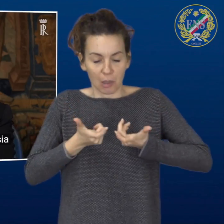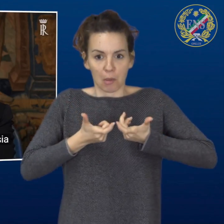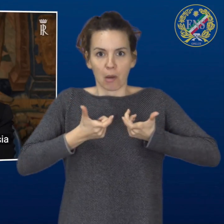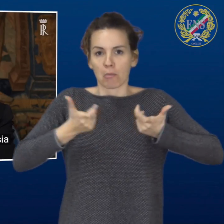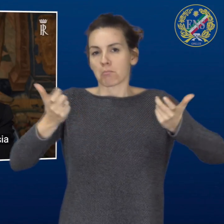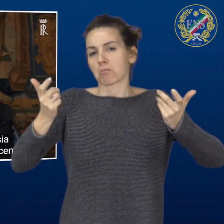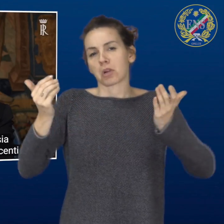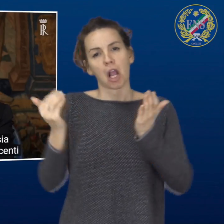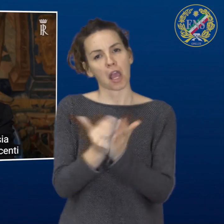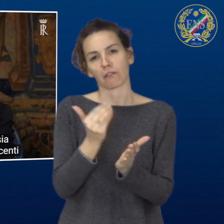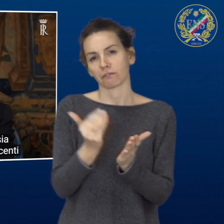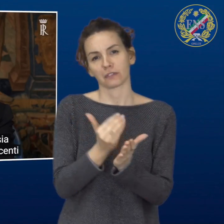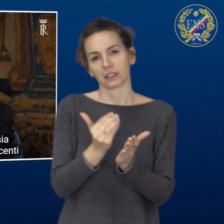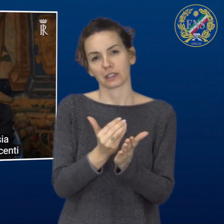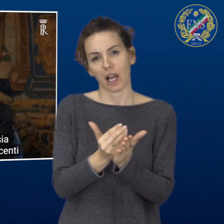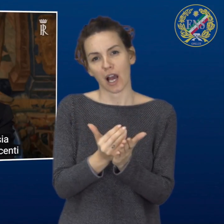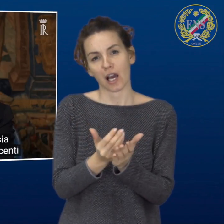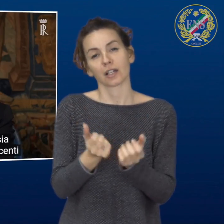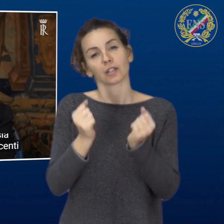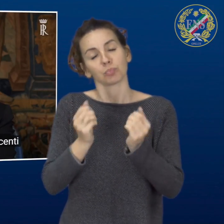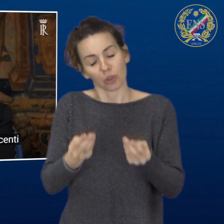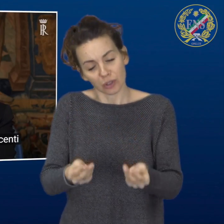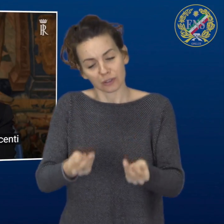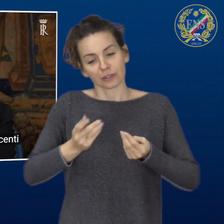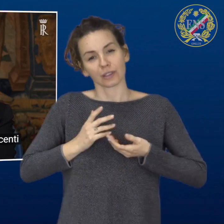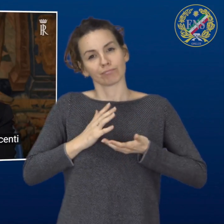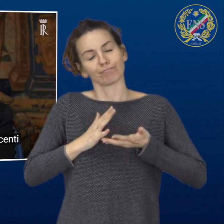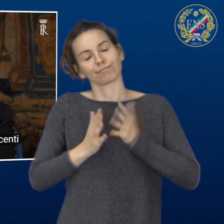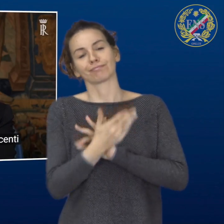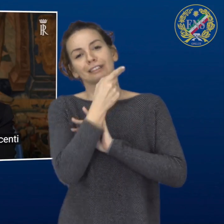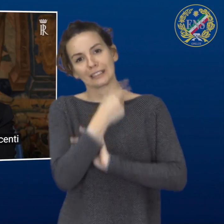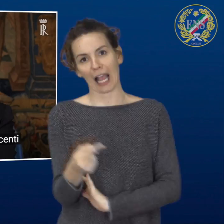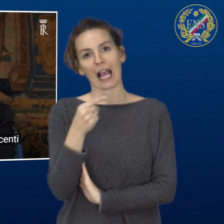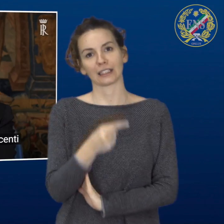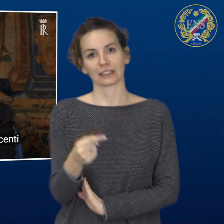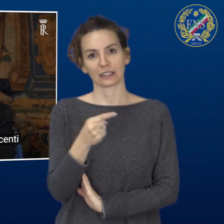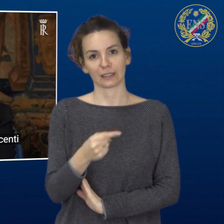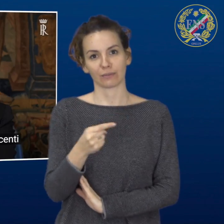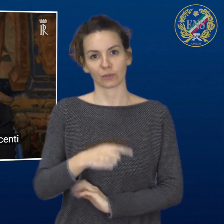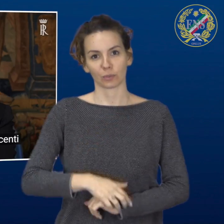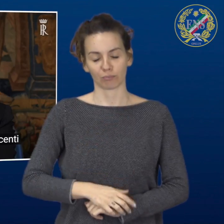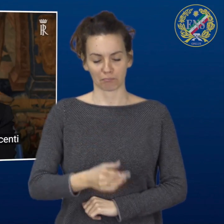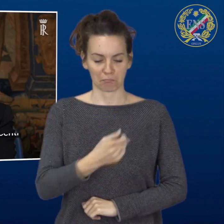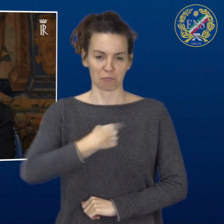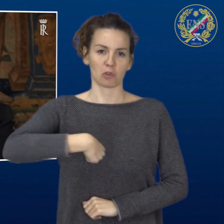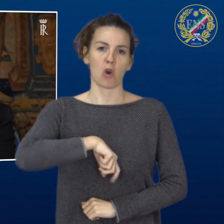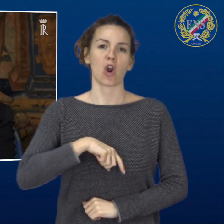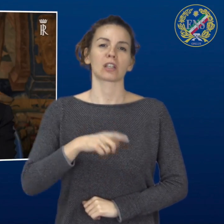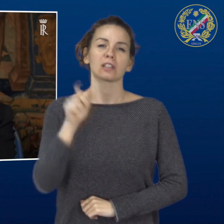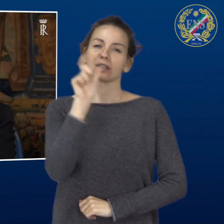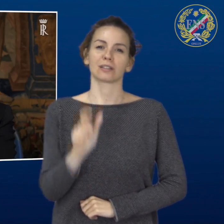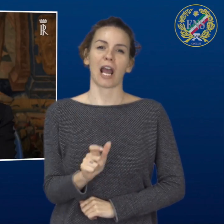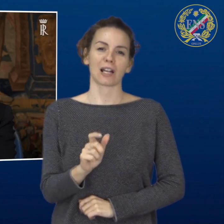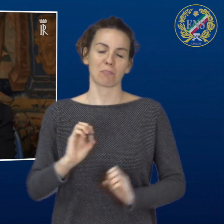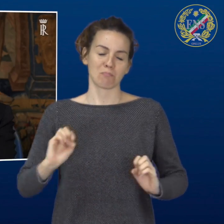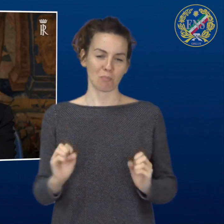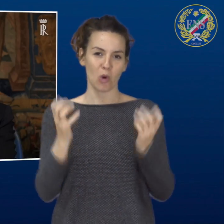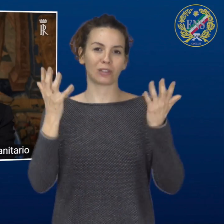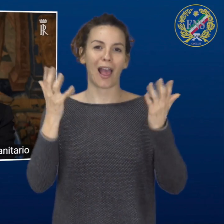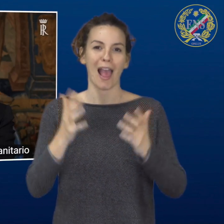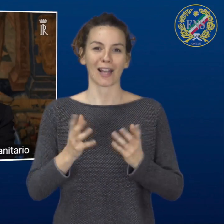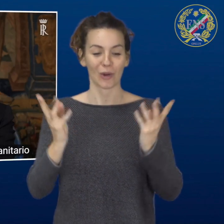e spesso controproducenti. Siamo un grande paese moderno. Abbiamo un